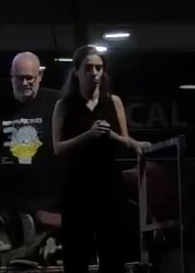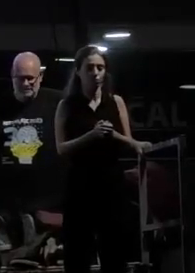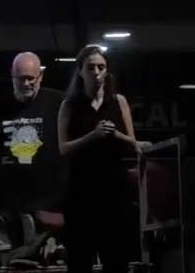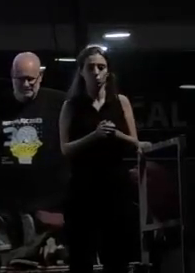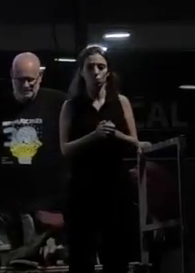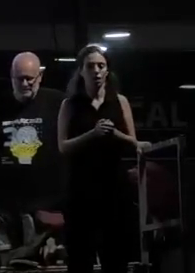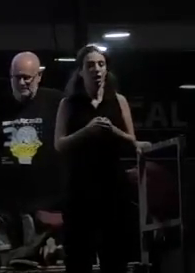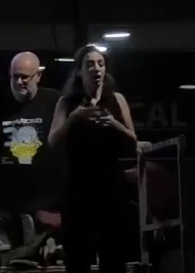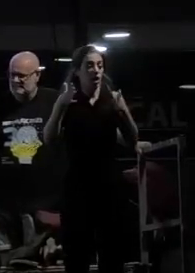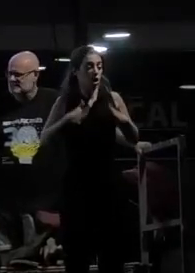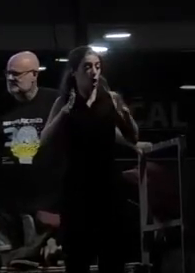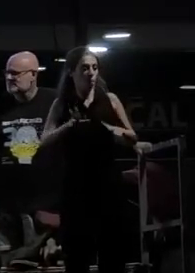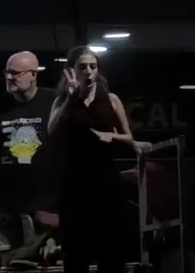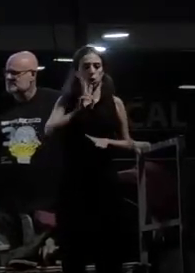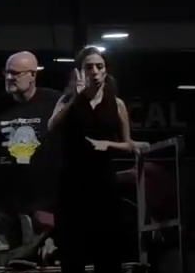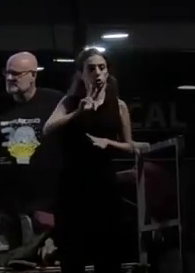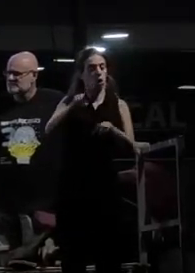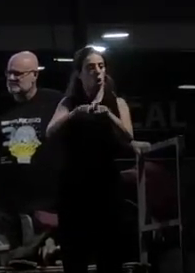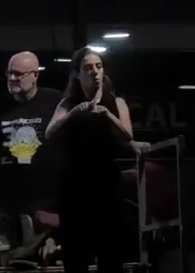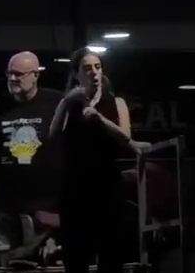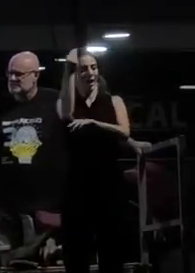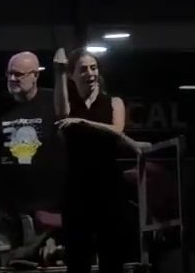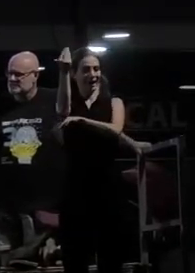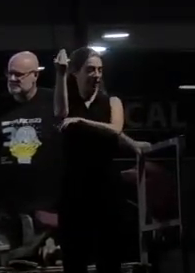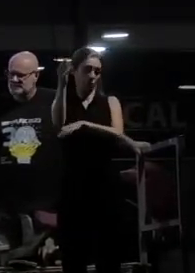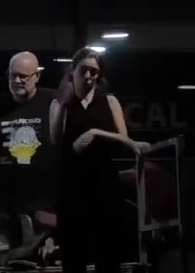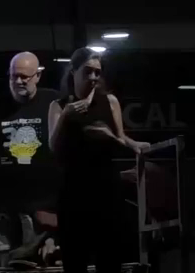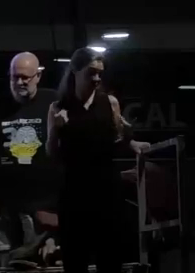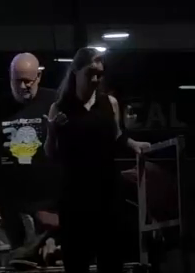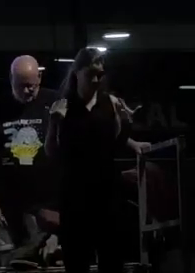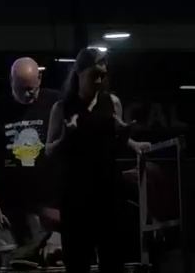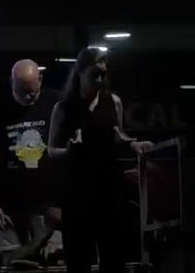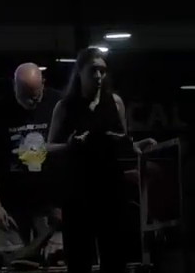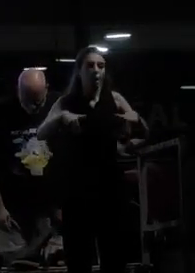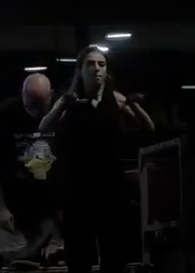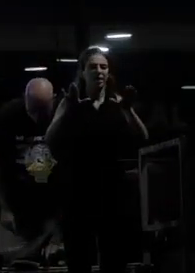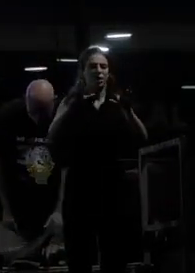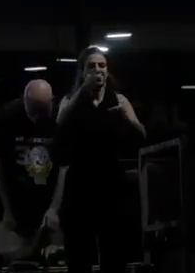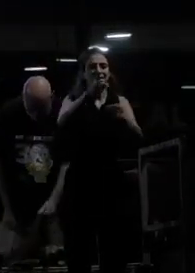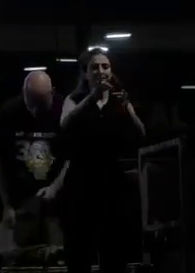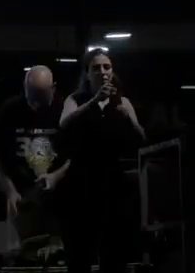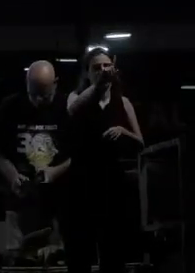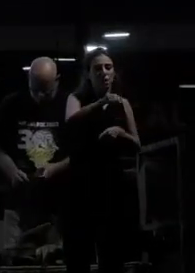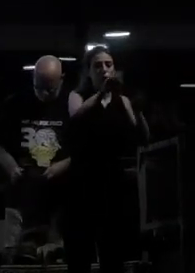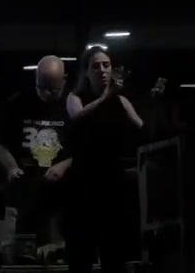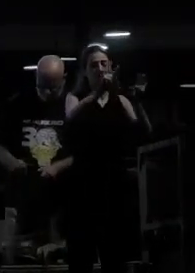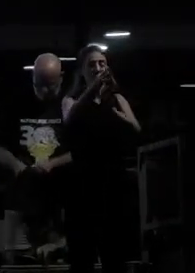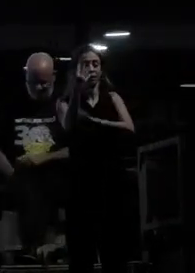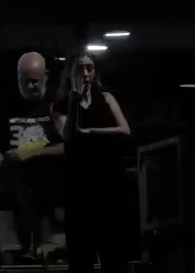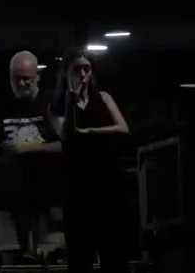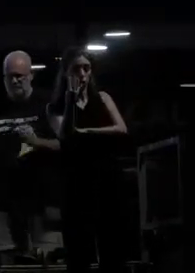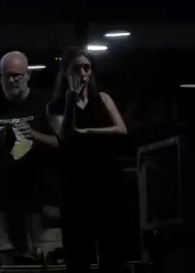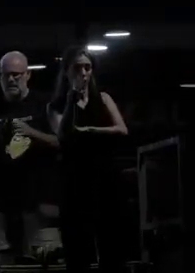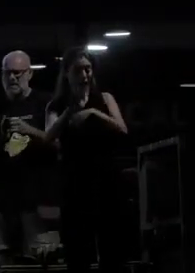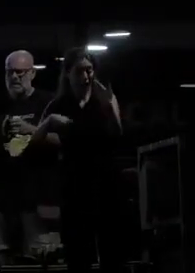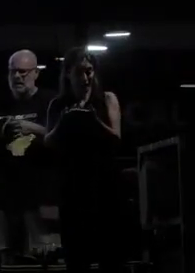No vestim robes de luxe com els gegants antics. Tot i així, des del setembre de 1994, quan